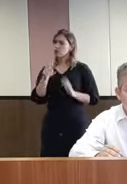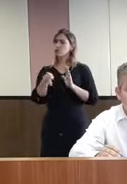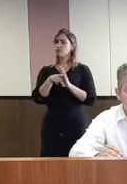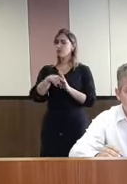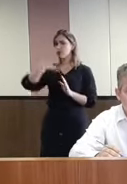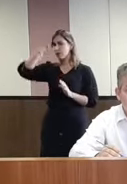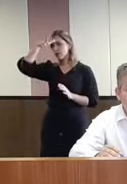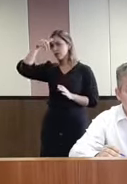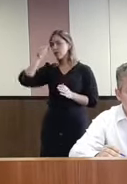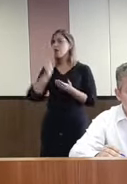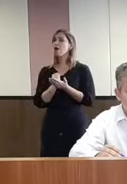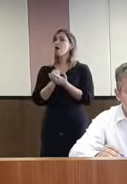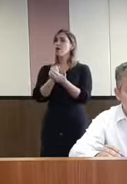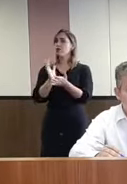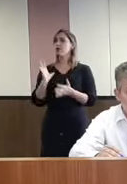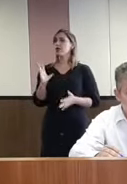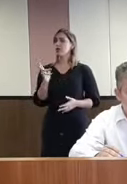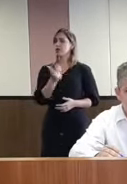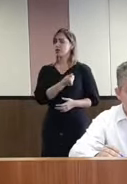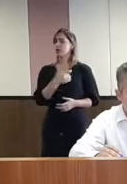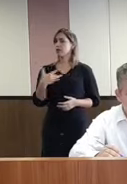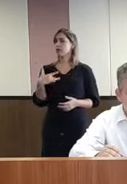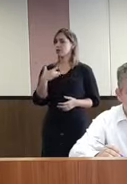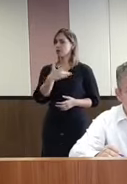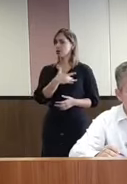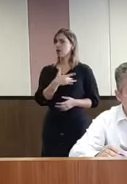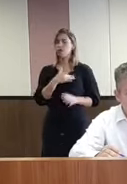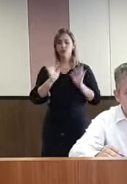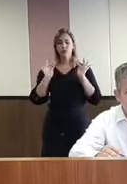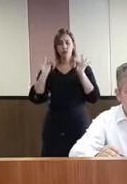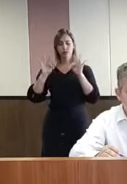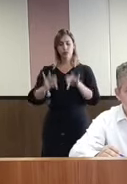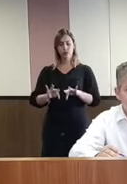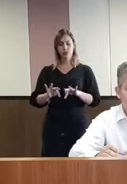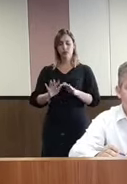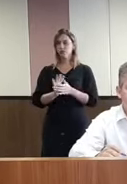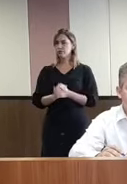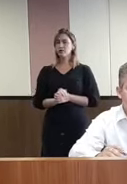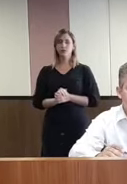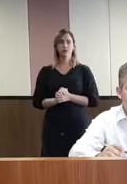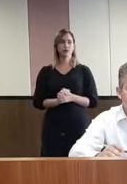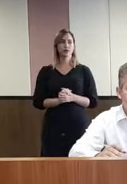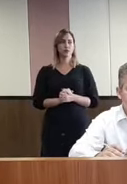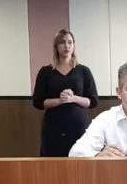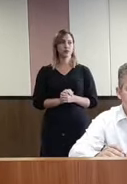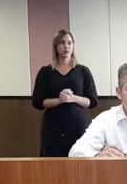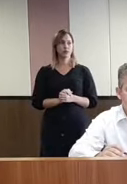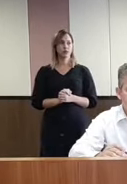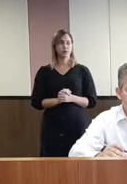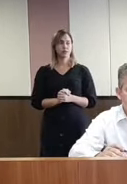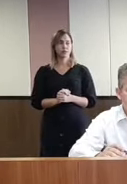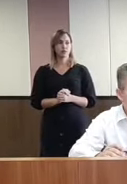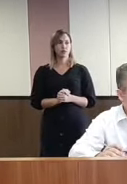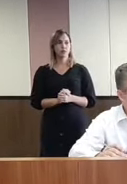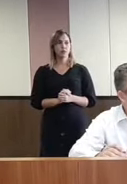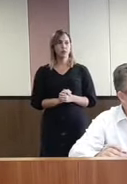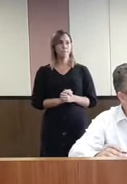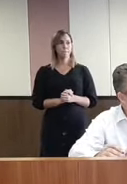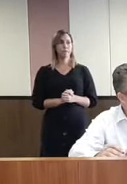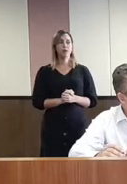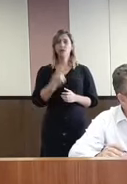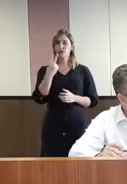poder atender a emergência na saúde. Ponto. Nada além disso. Nós já fechamos os grupos, só tem mais